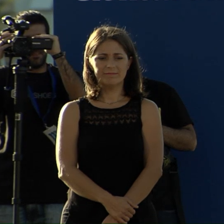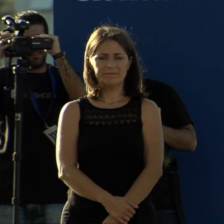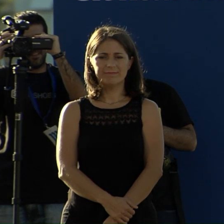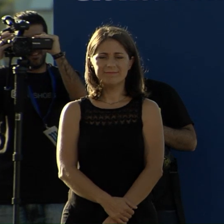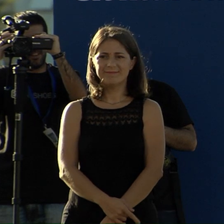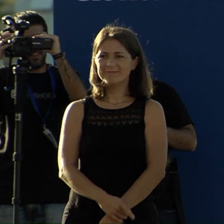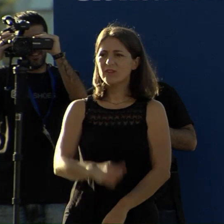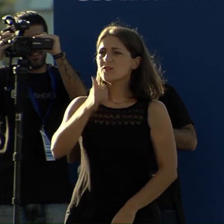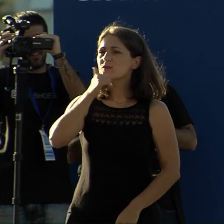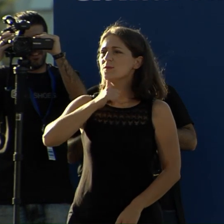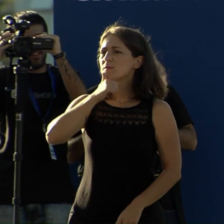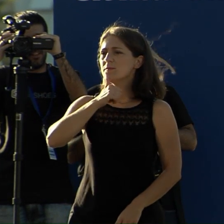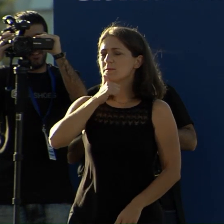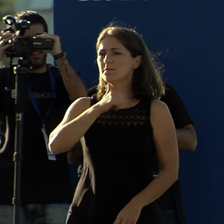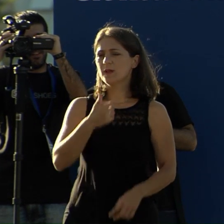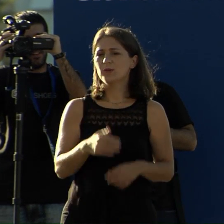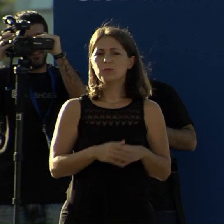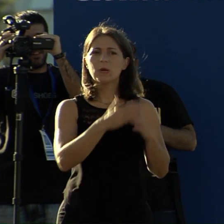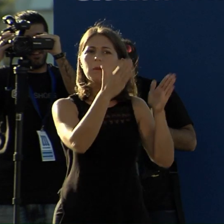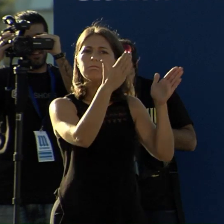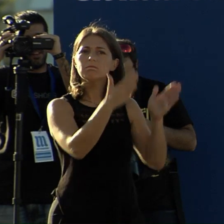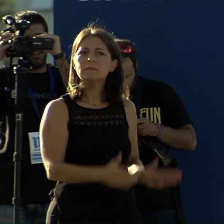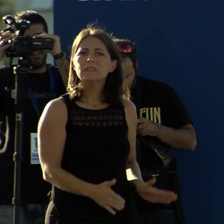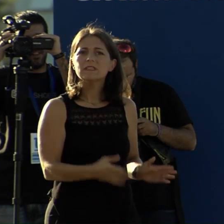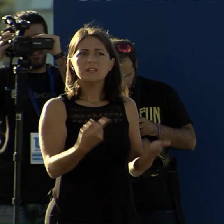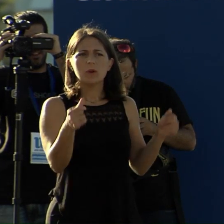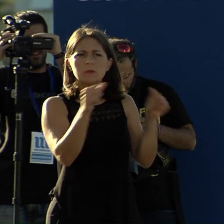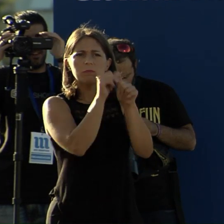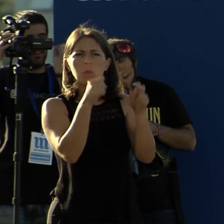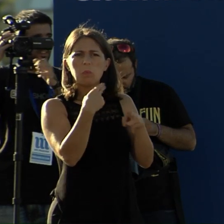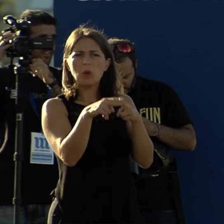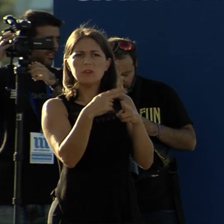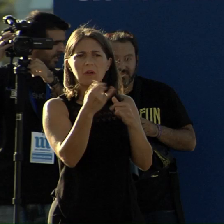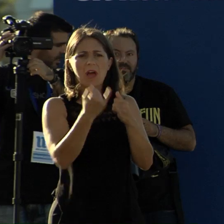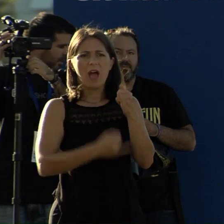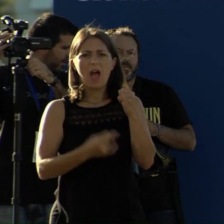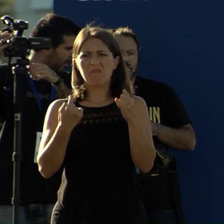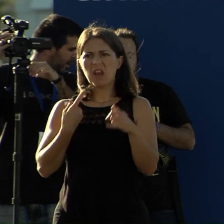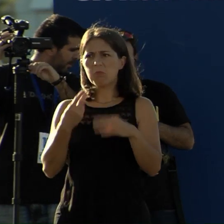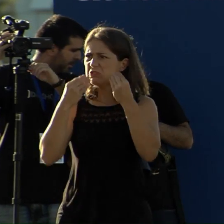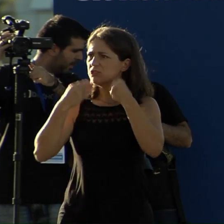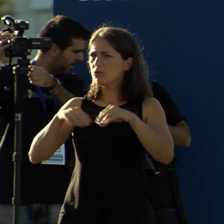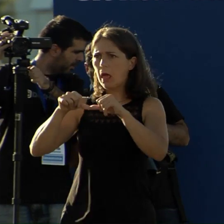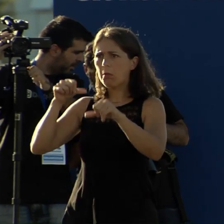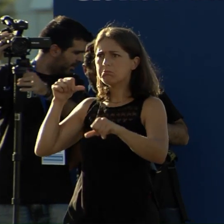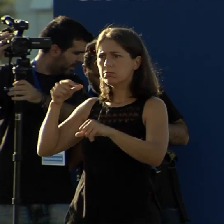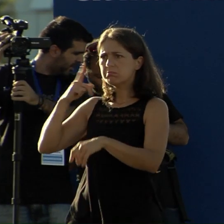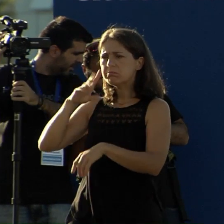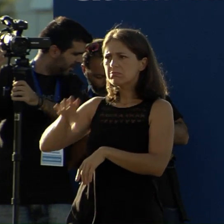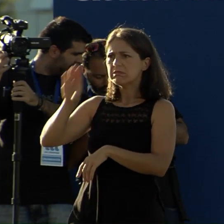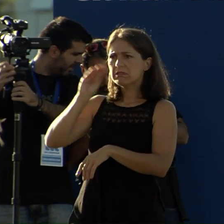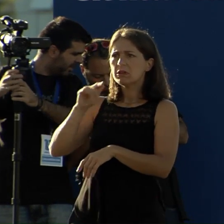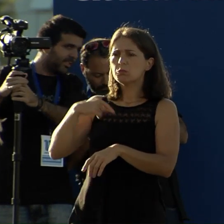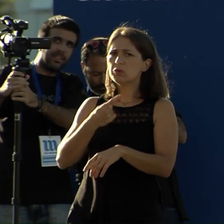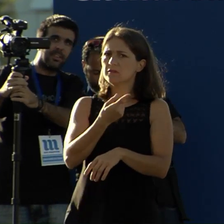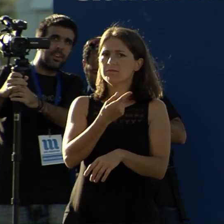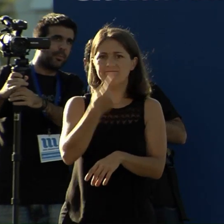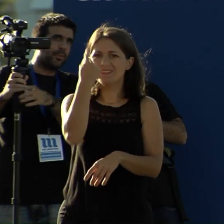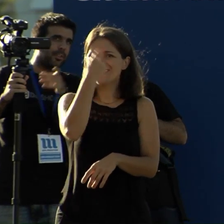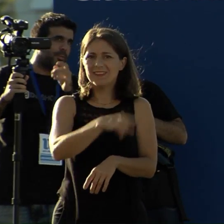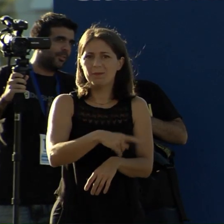José Manuel es una de esas pocas figuras políticas que entiende el significado del sentido histórico. Hoy quiero reflexionar un poquito